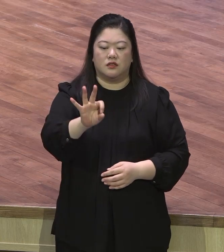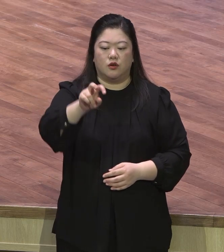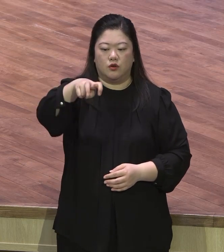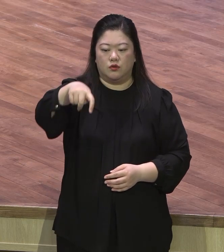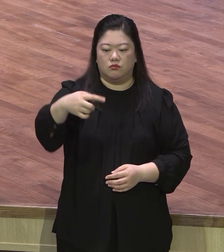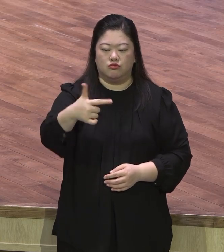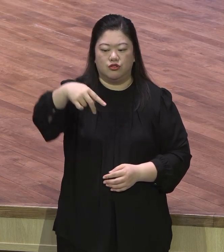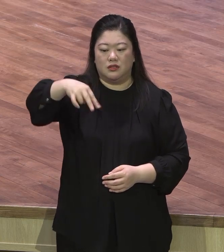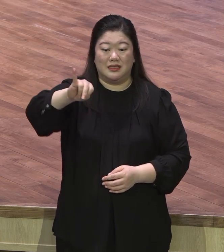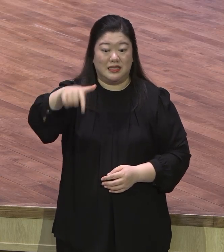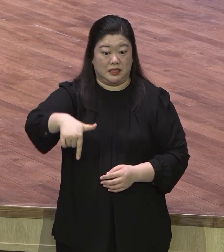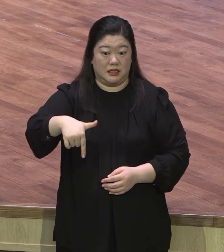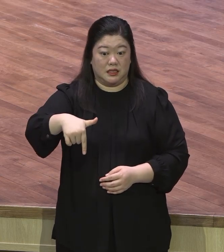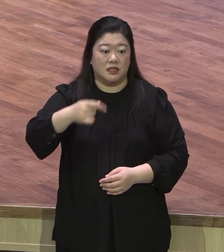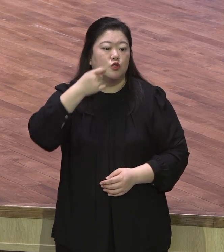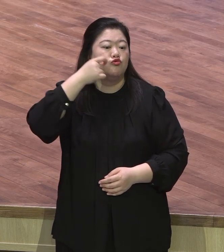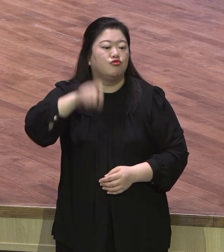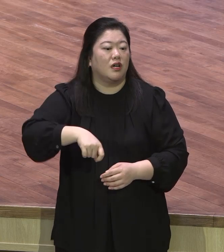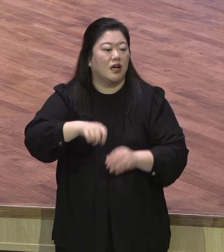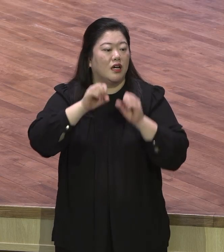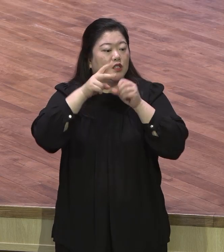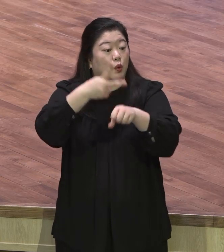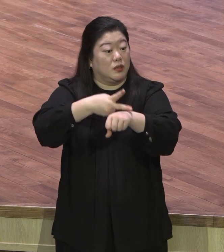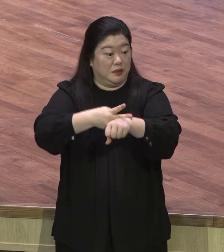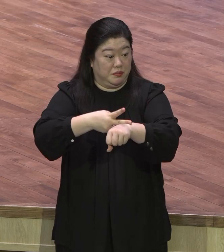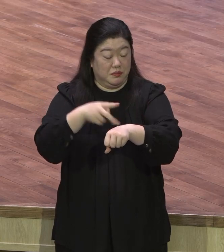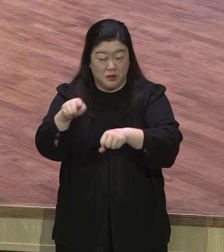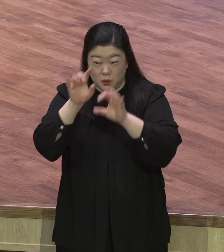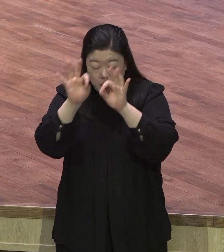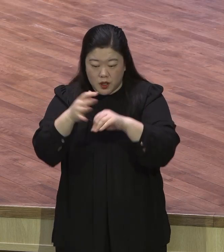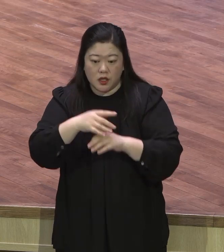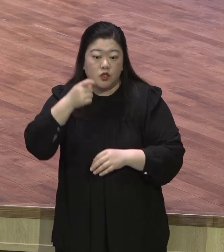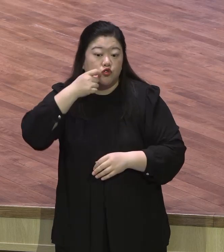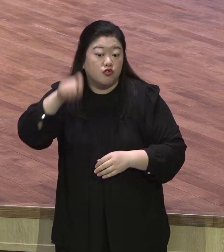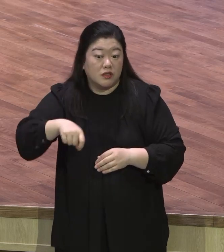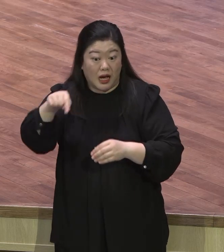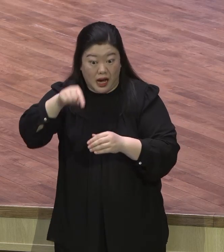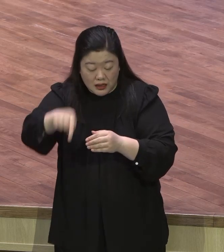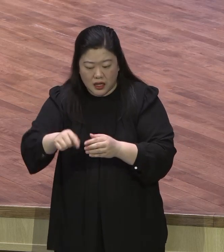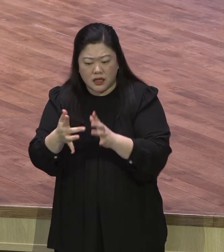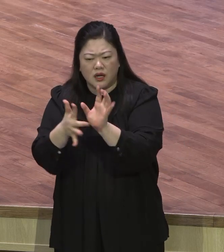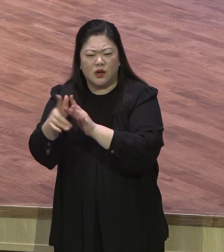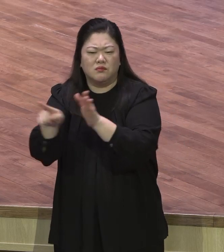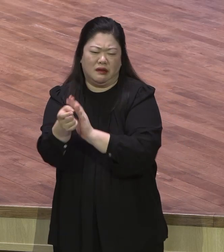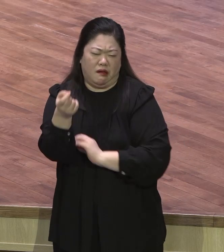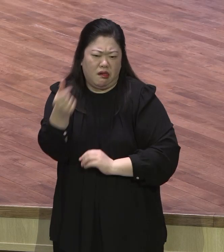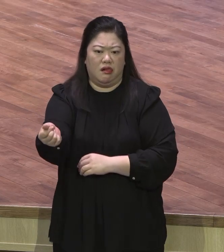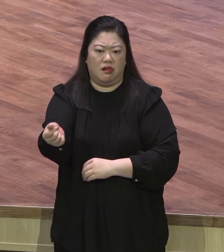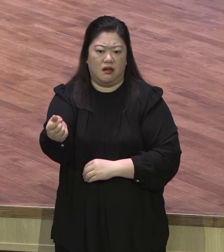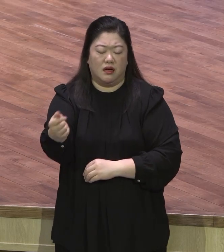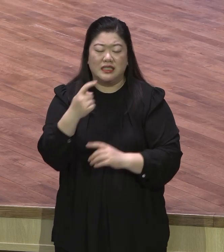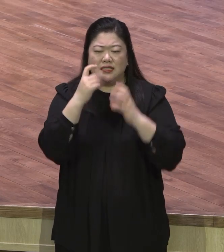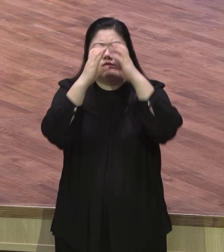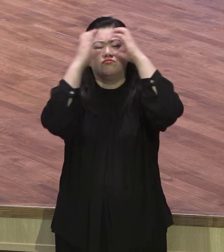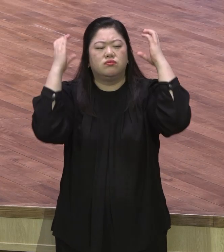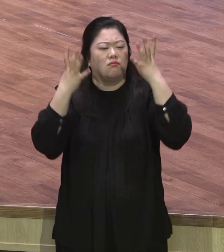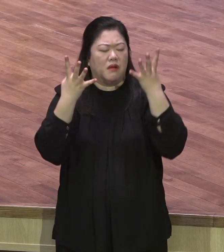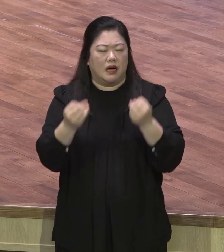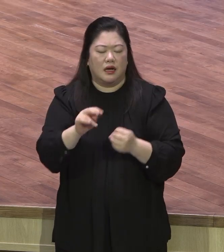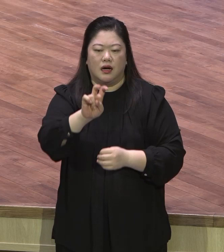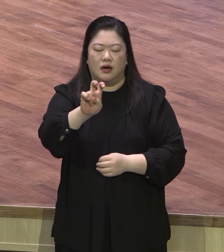다닙니다 막 파키스탄 모슬렘 막 돌아 이야 잘해요 선교 잘해